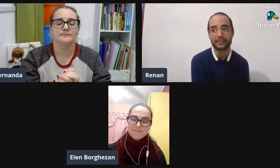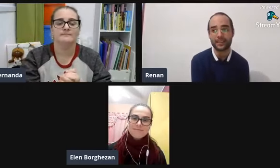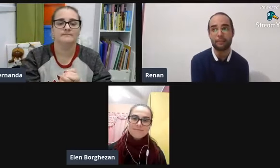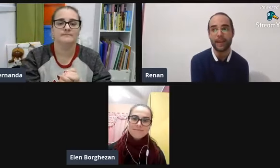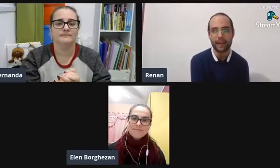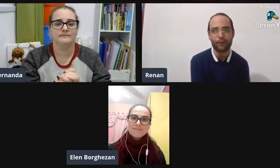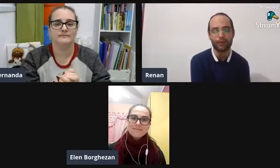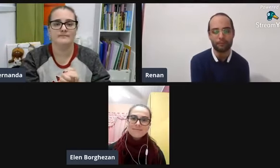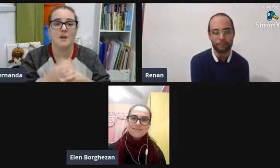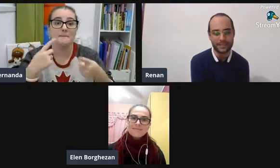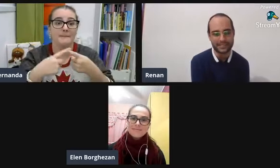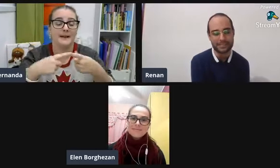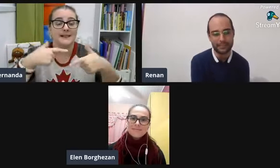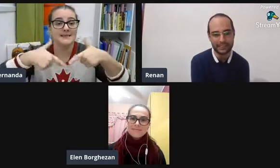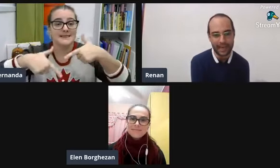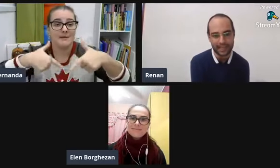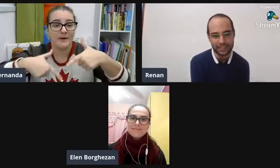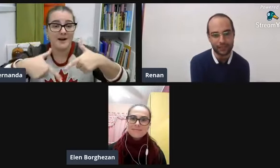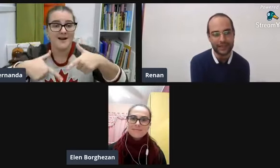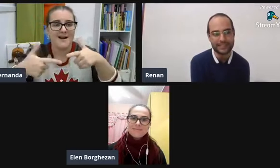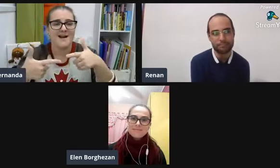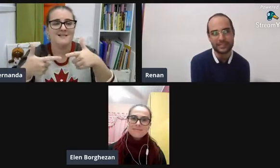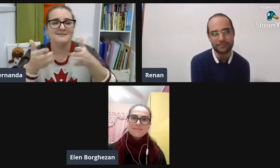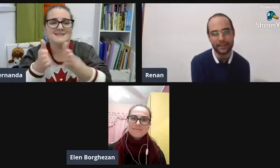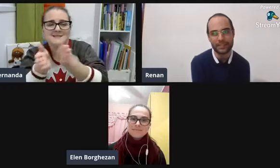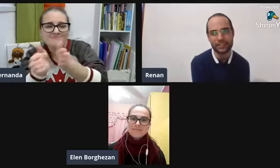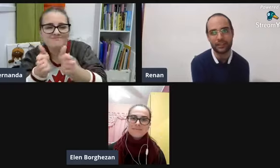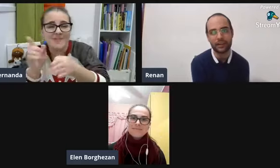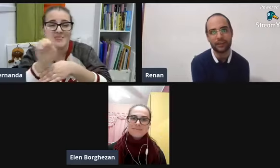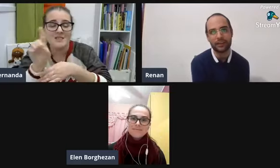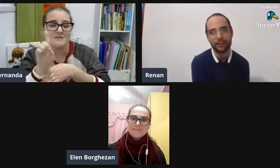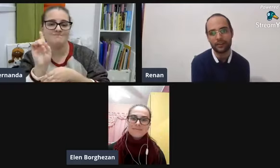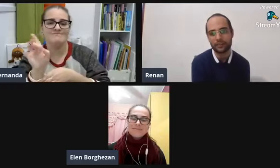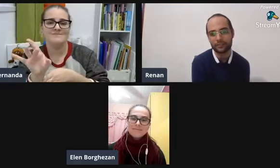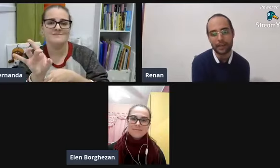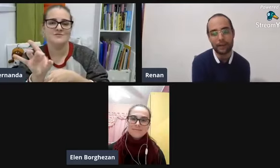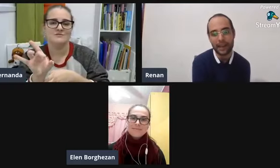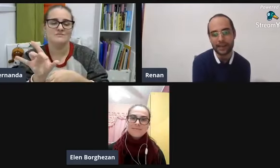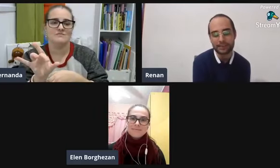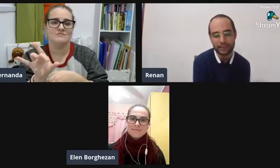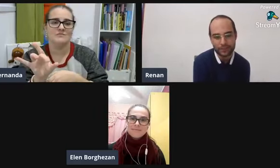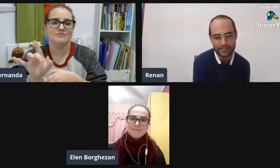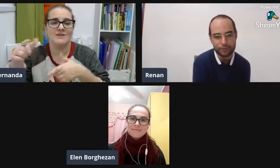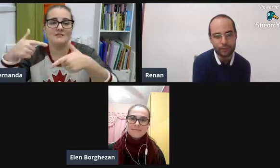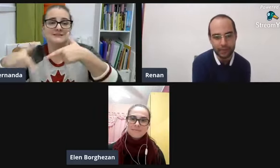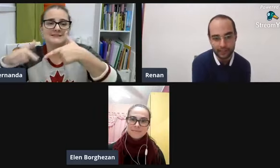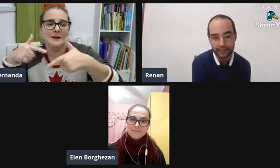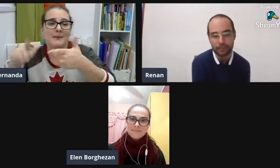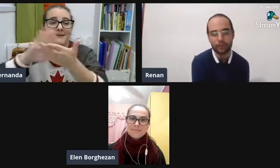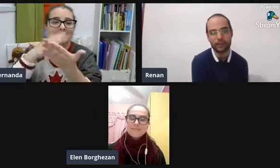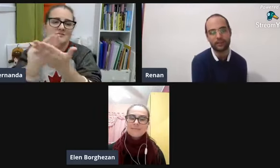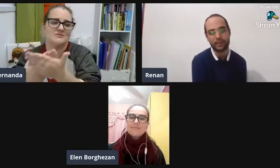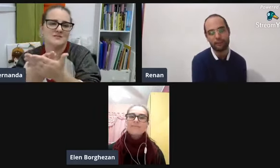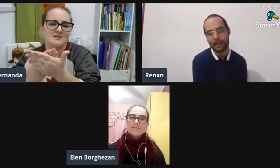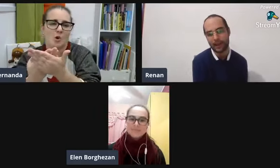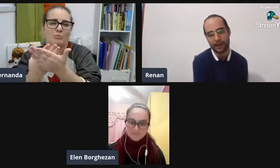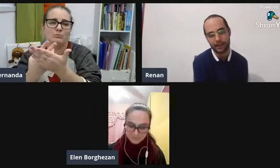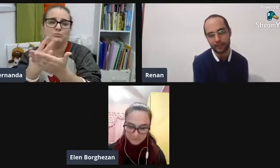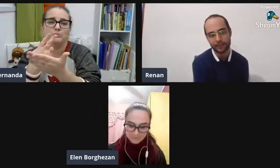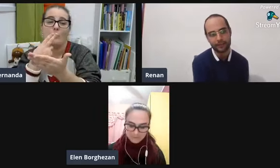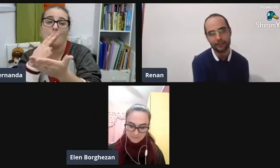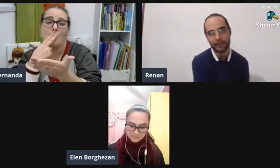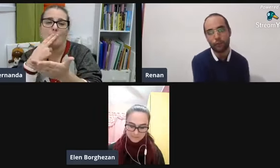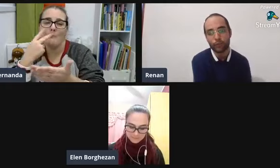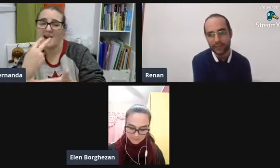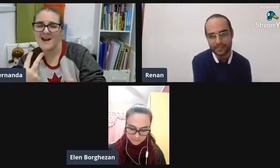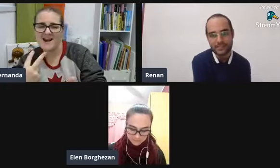porque trabalhar com a acessibilidade não é simplesmente trabalhar na tradução de uma língua,